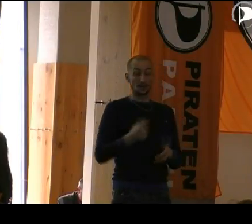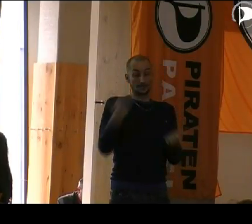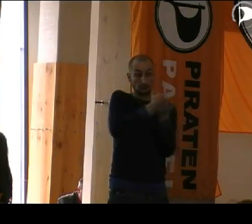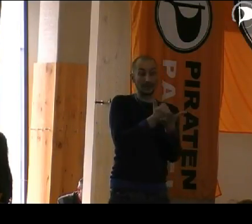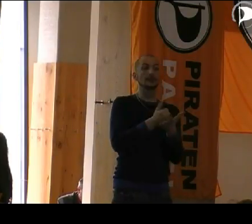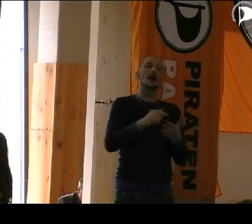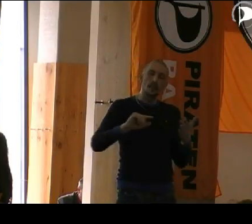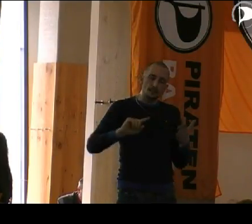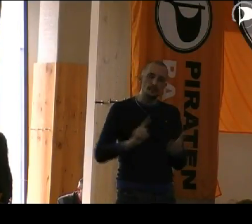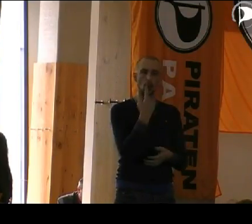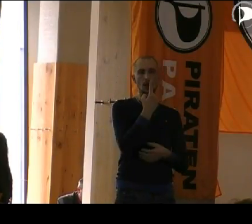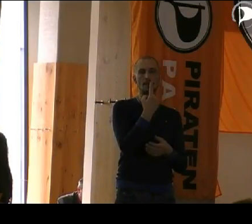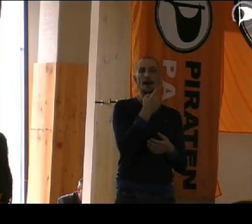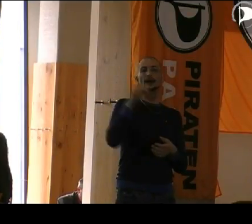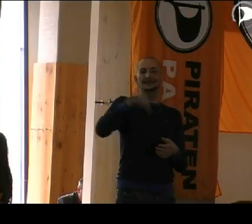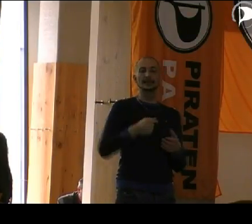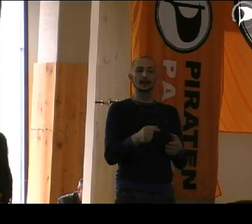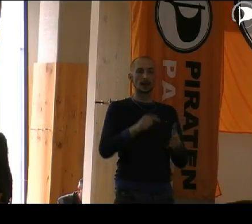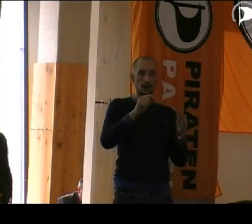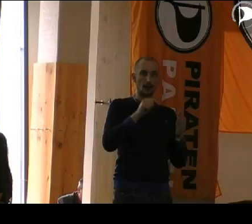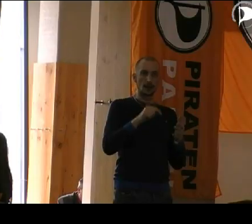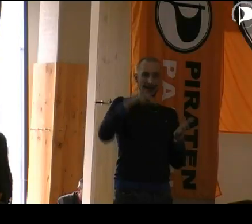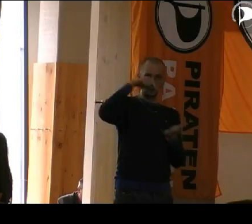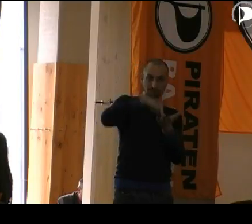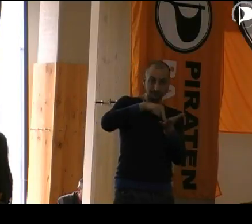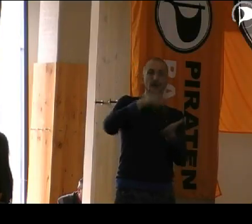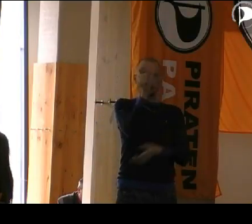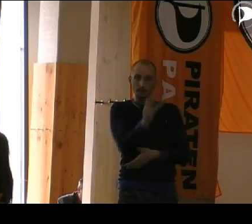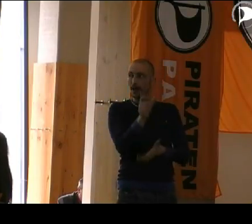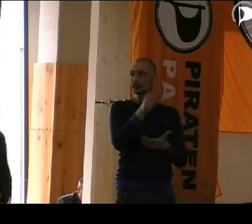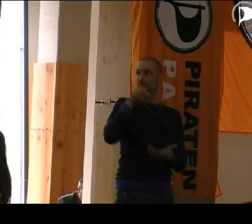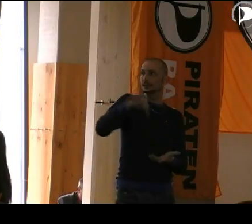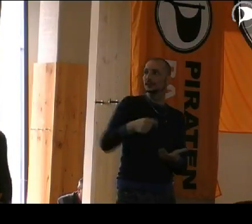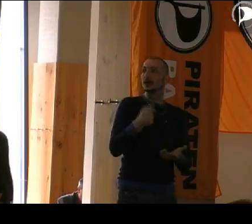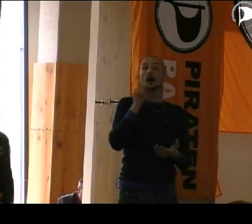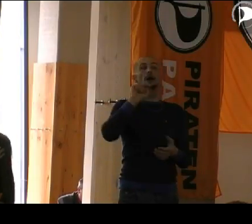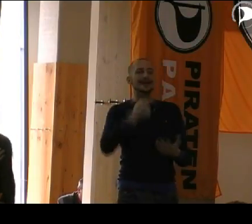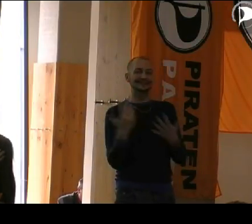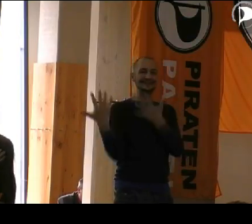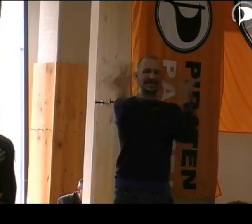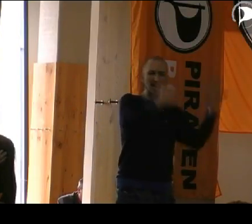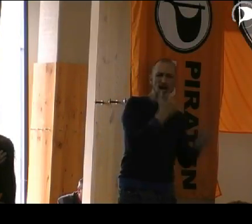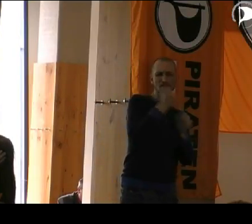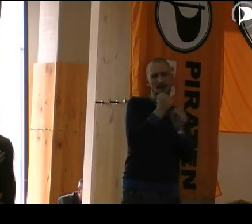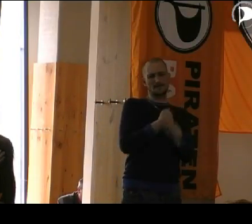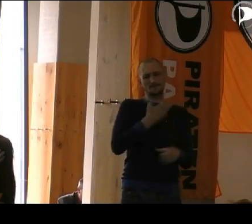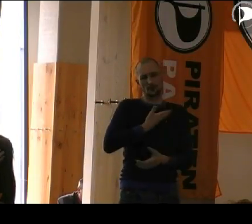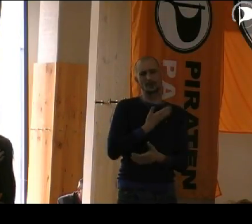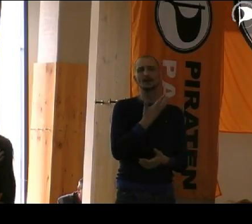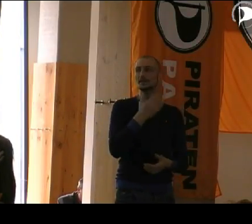und ist in der hinsicht der absolut 13 jahre zu machen es gibt aber im